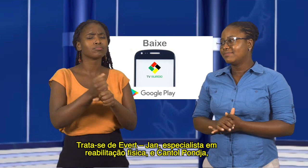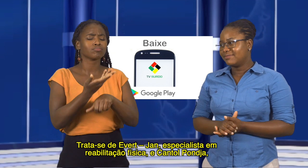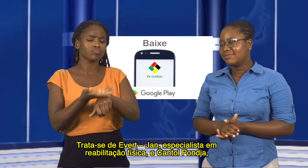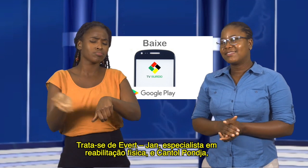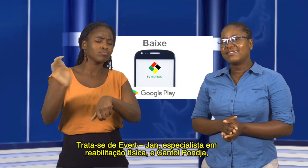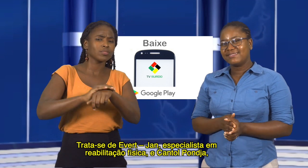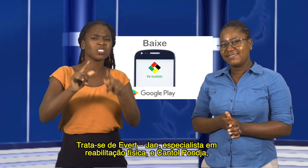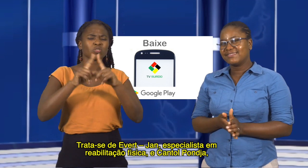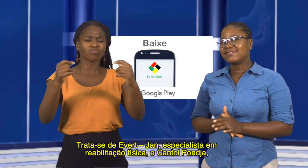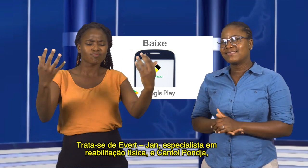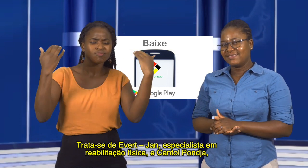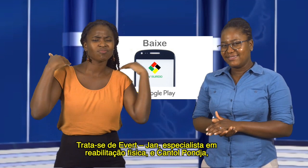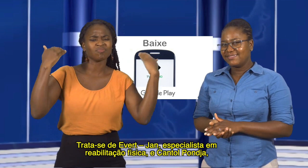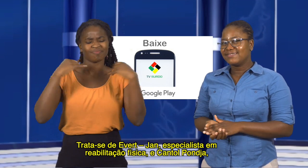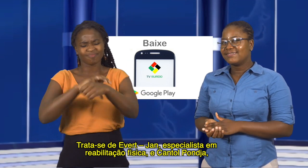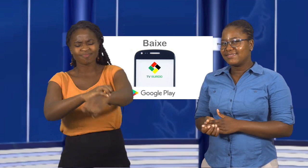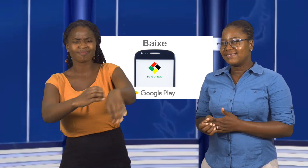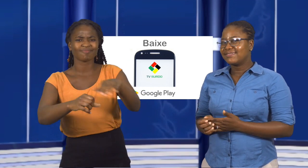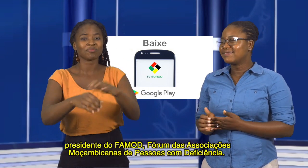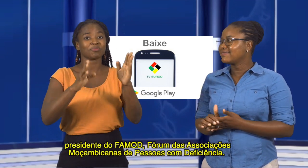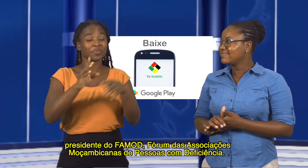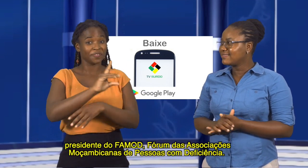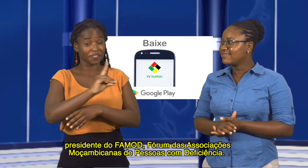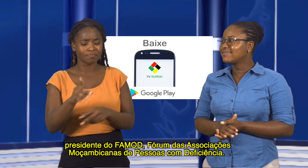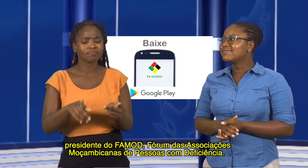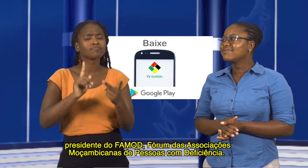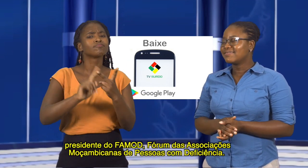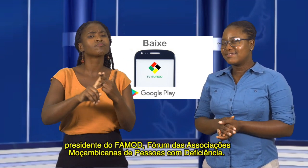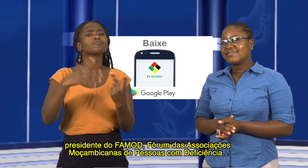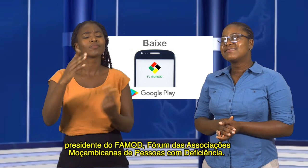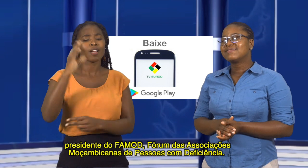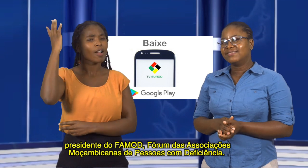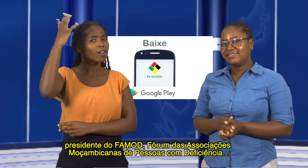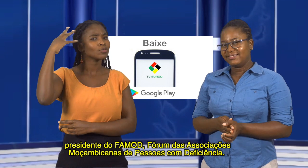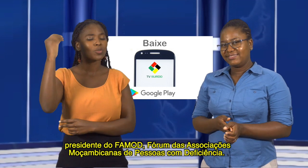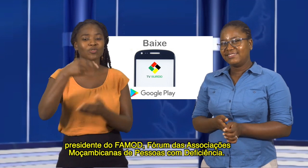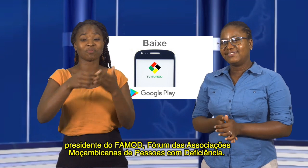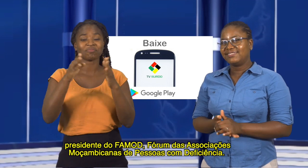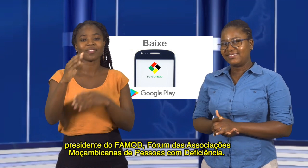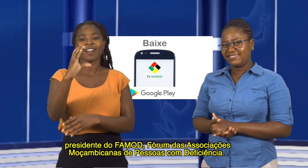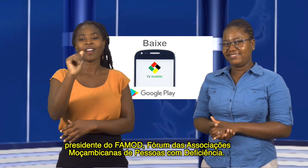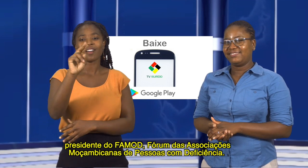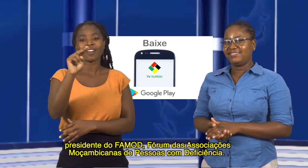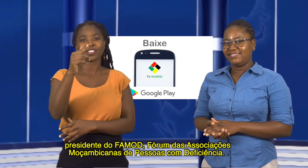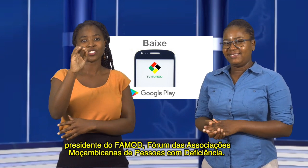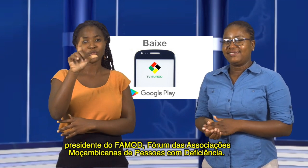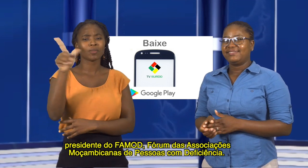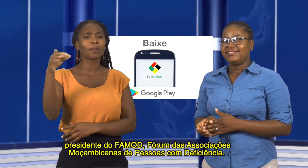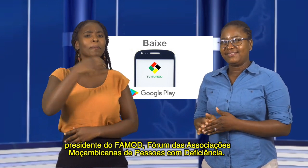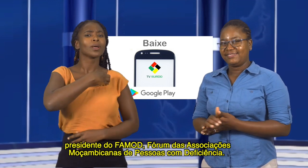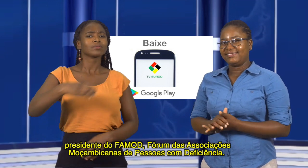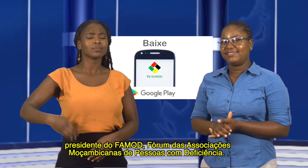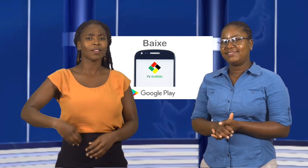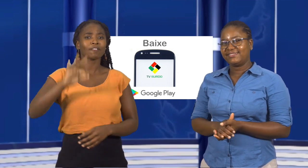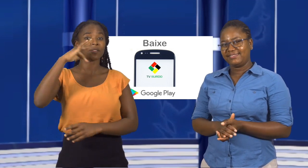em reabilitação física, e Cantor Ponja, presidente da FAMOD, Fórum das Associações Moçambicanas de Pessoas